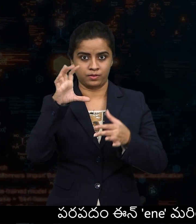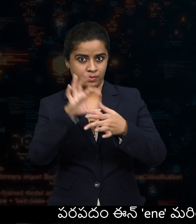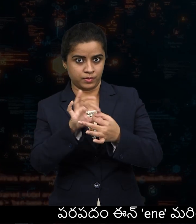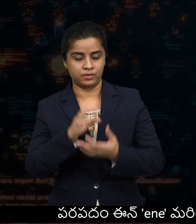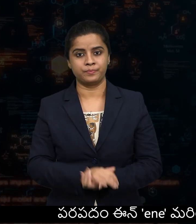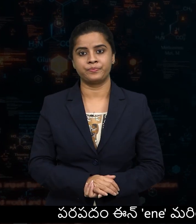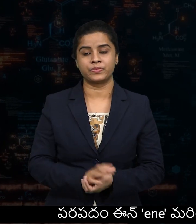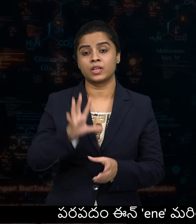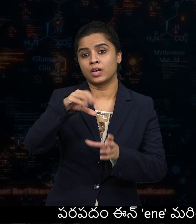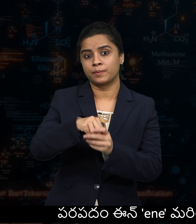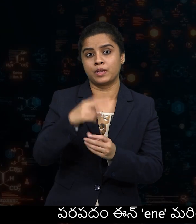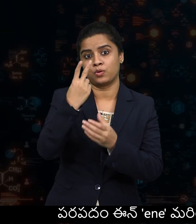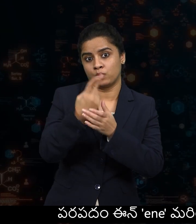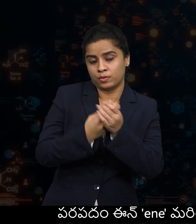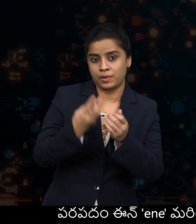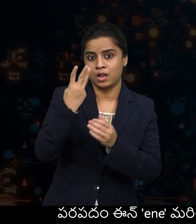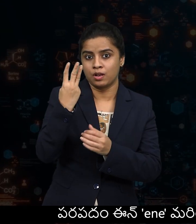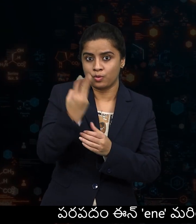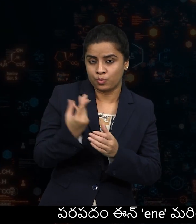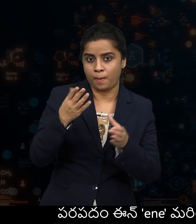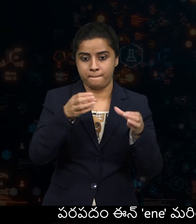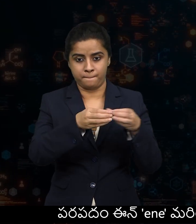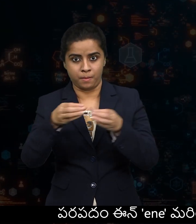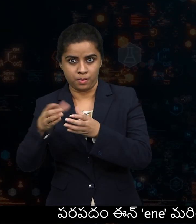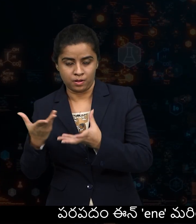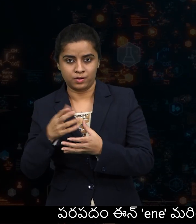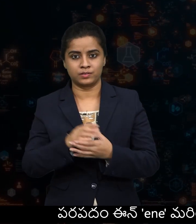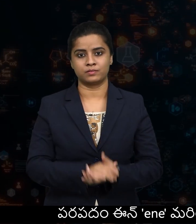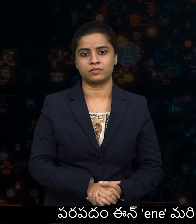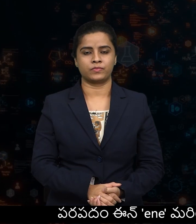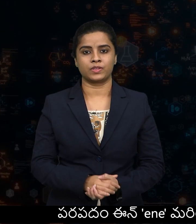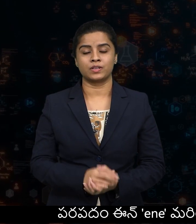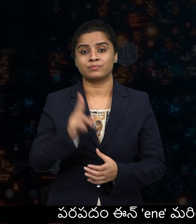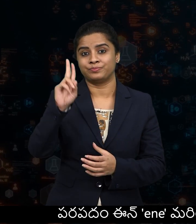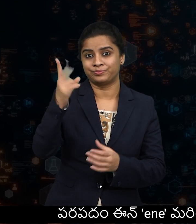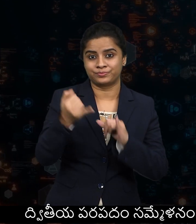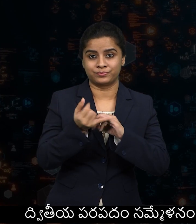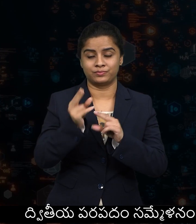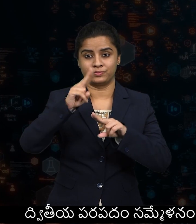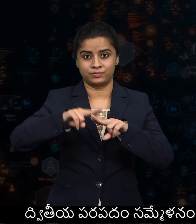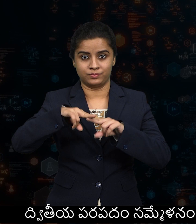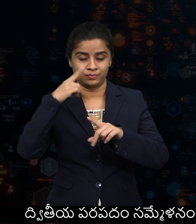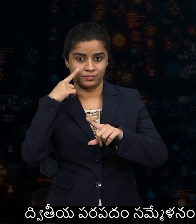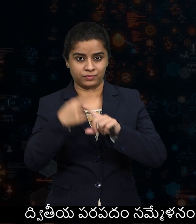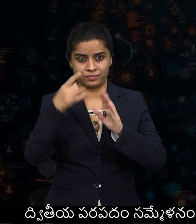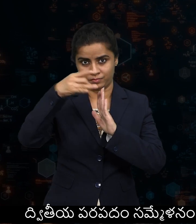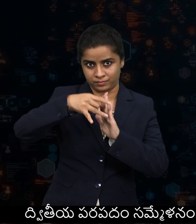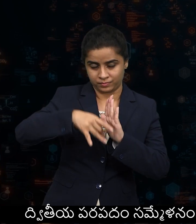పరపదం ENE మరియు YNE ఉపయోగించబడతాయి. ద్వితీయ పరపదం సమ్మేళనం